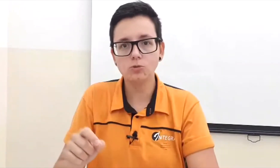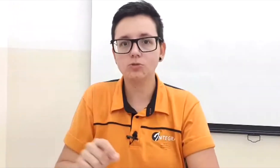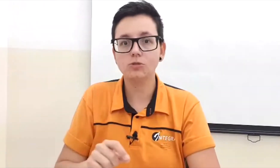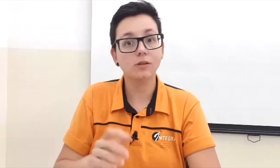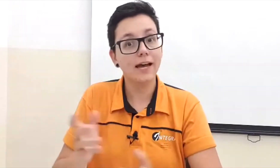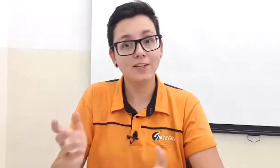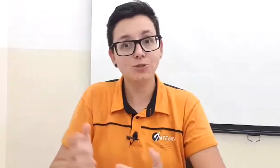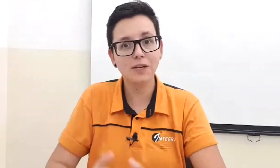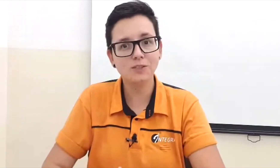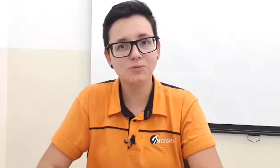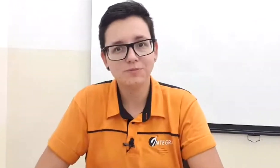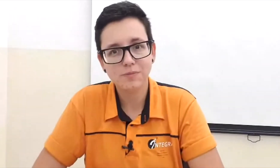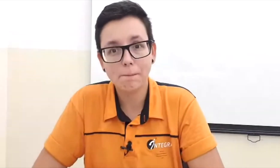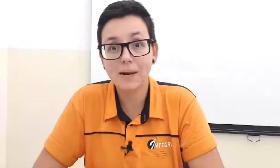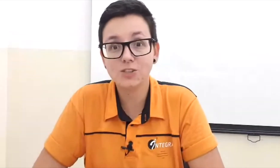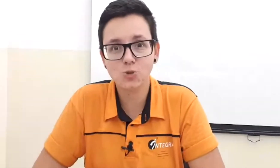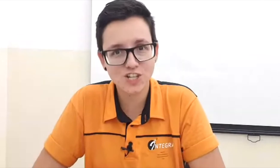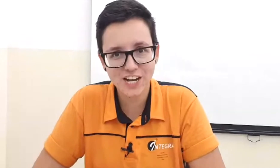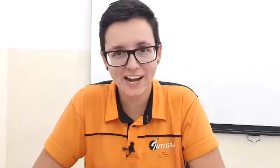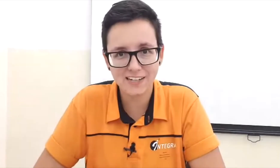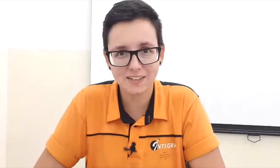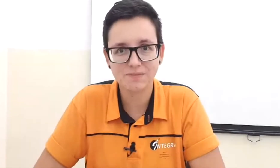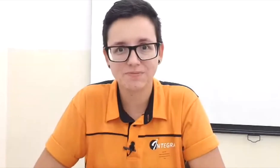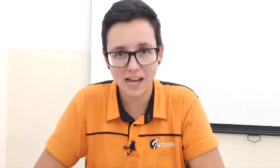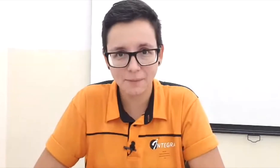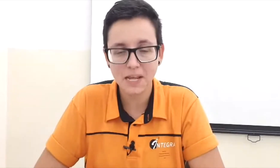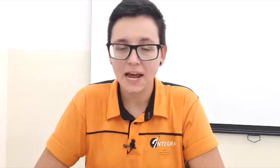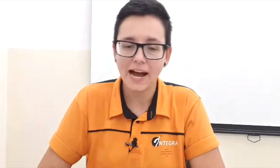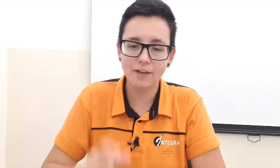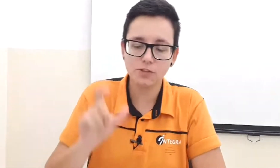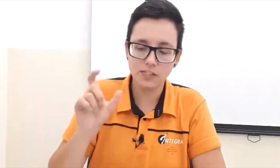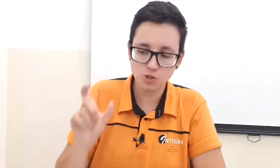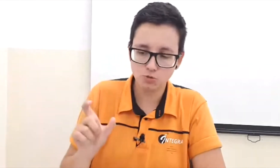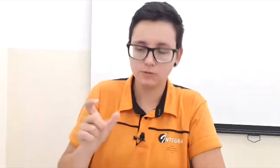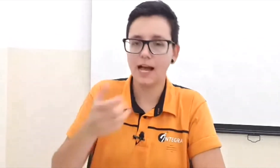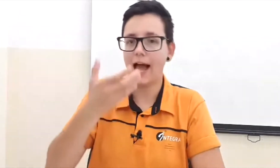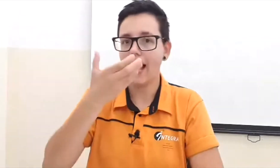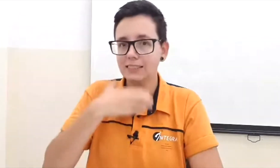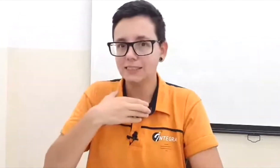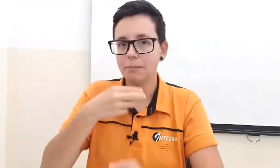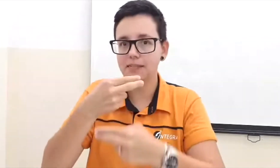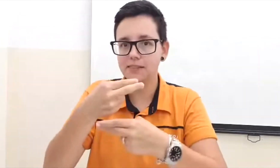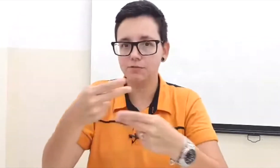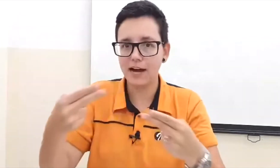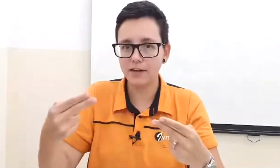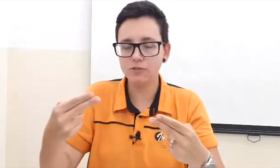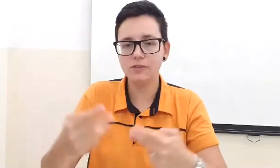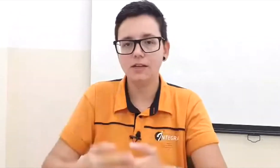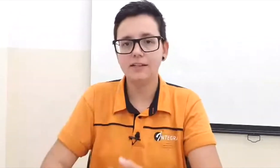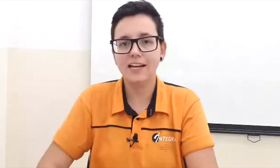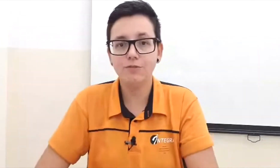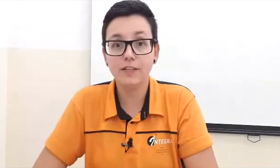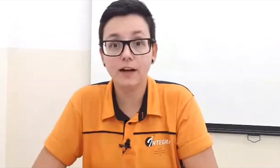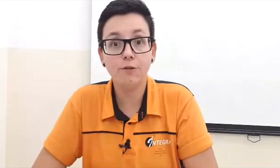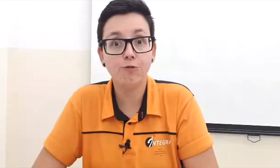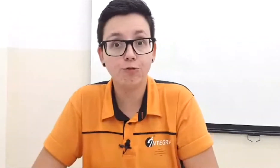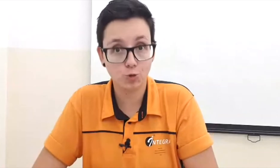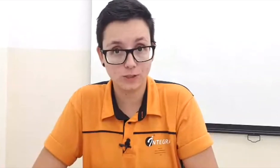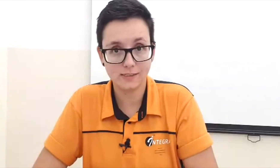outros. É isso mesmo. Matou a charada, tá? Aí você junta maçã, vários, e ele vira frutas,